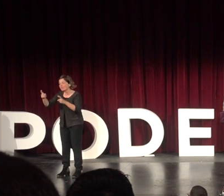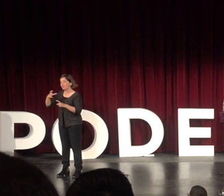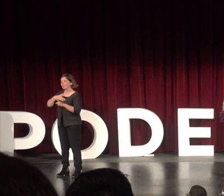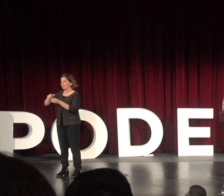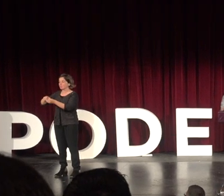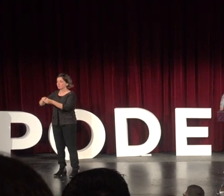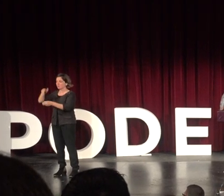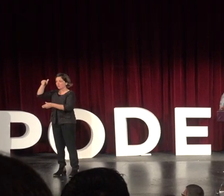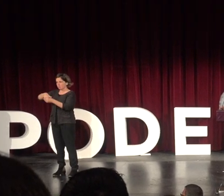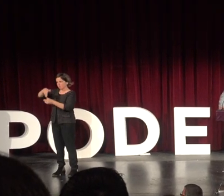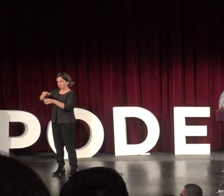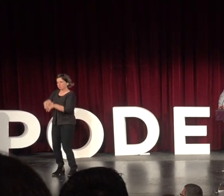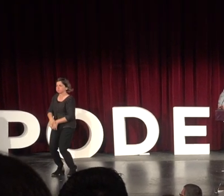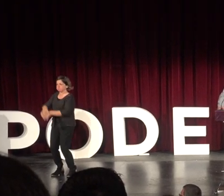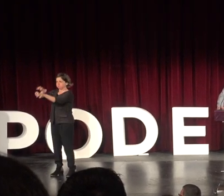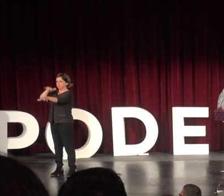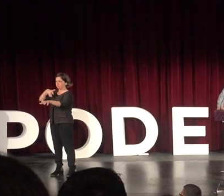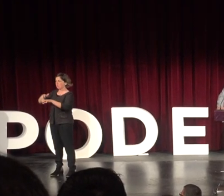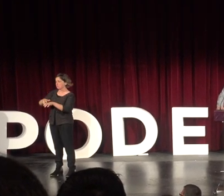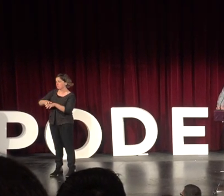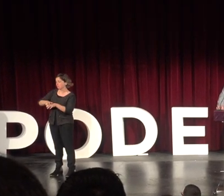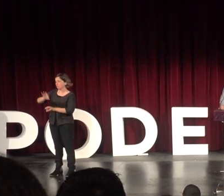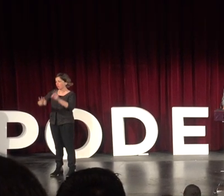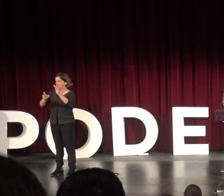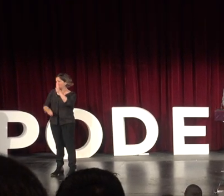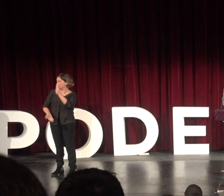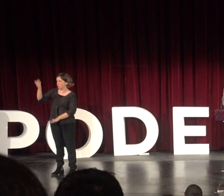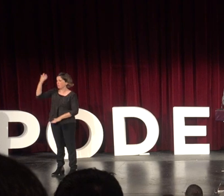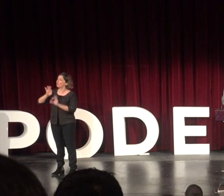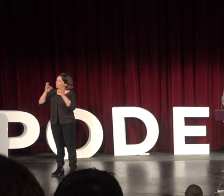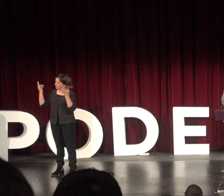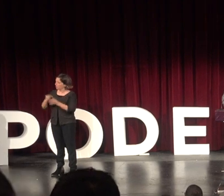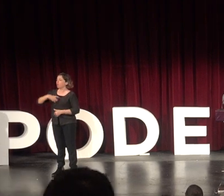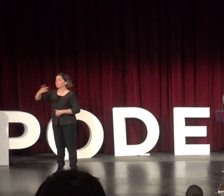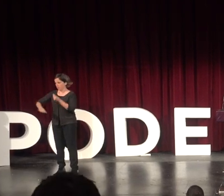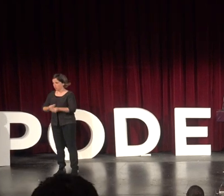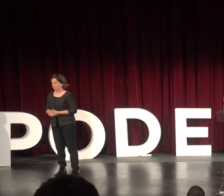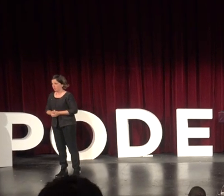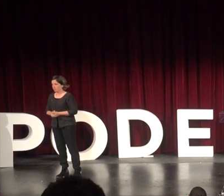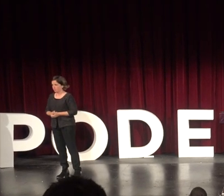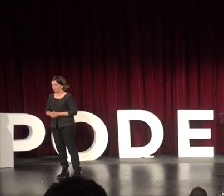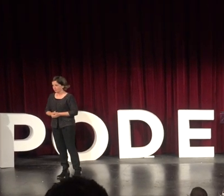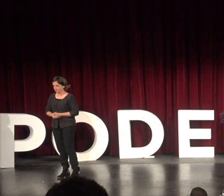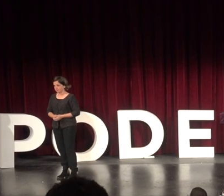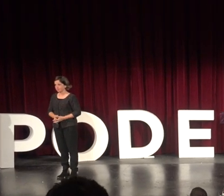un desborde electoral para las próximas municipales y autonómicas. Podemos hacerlo.